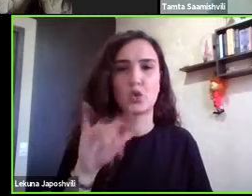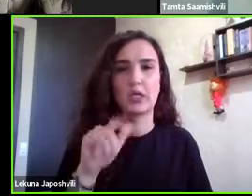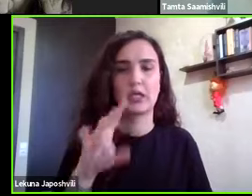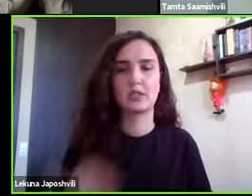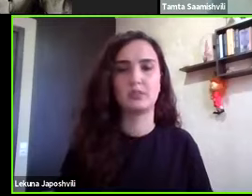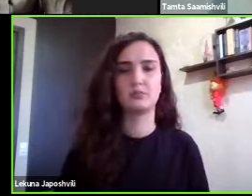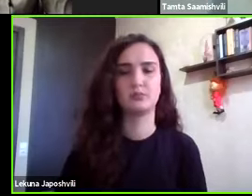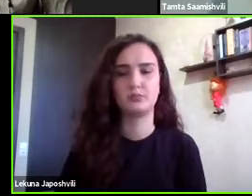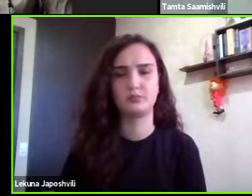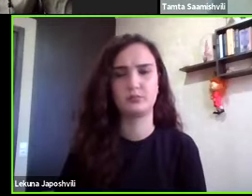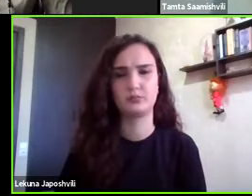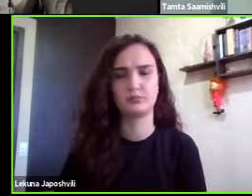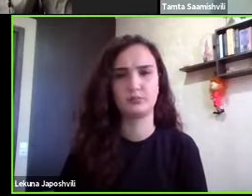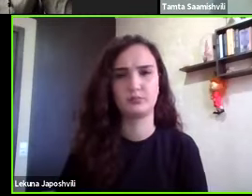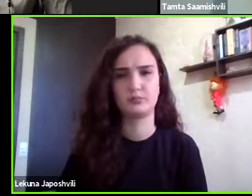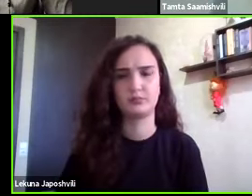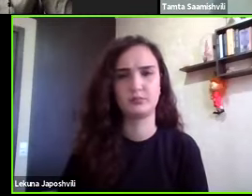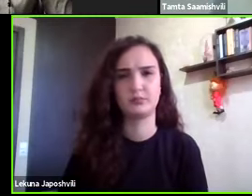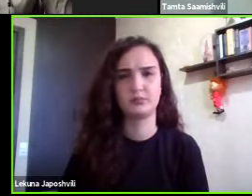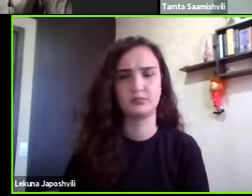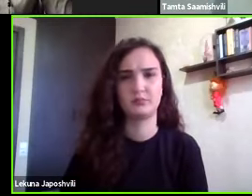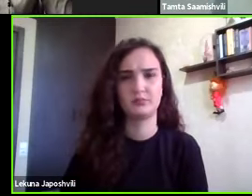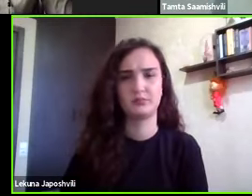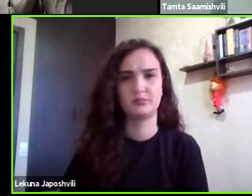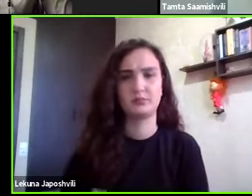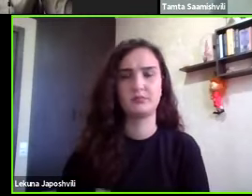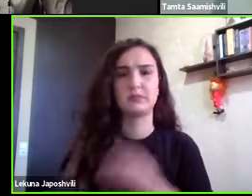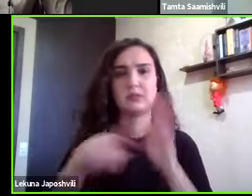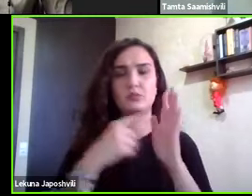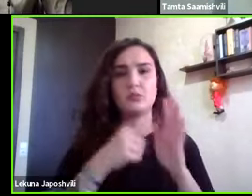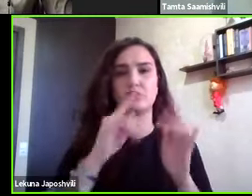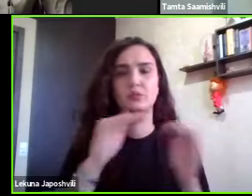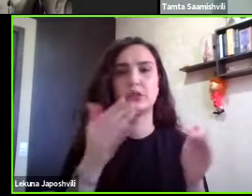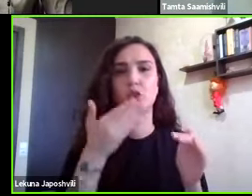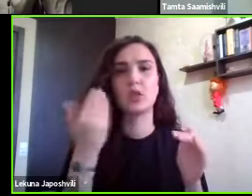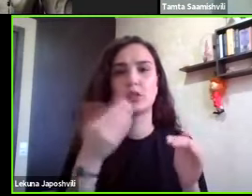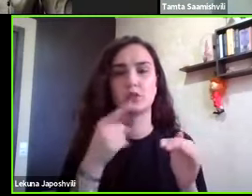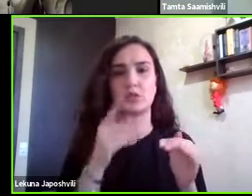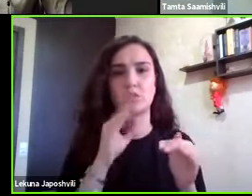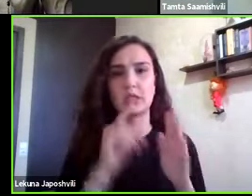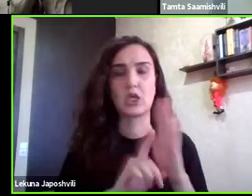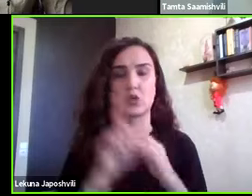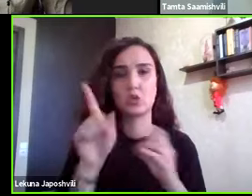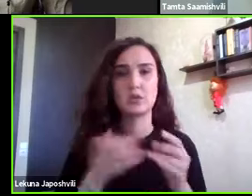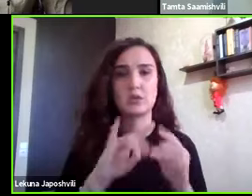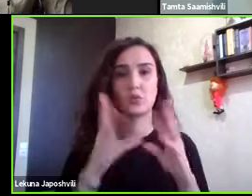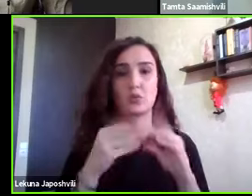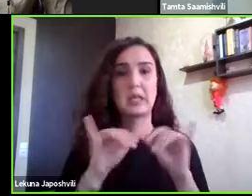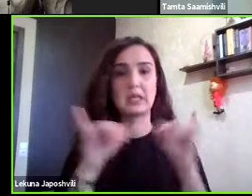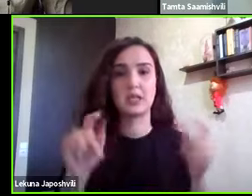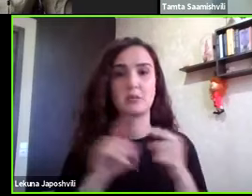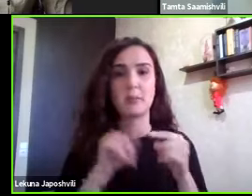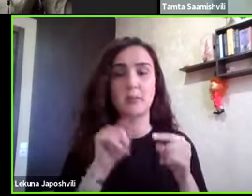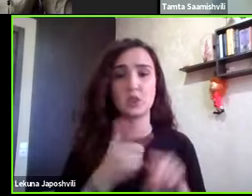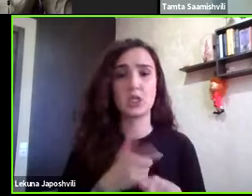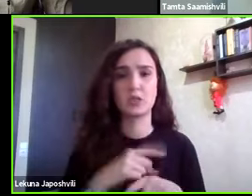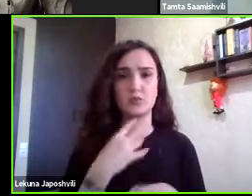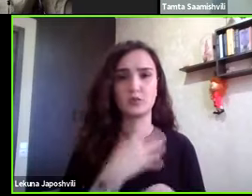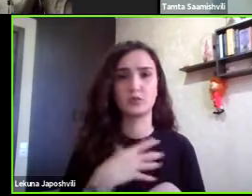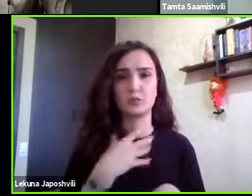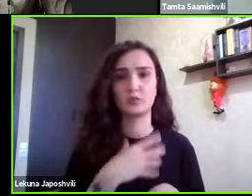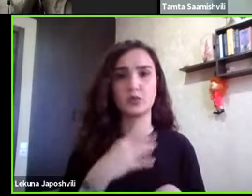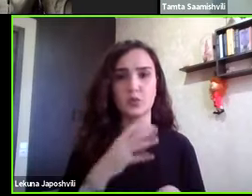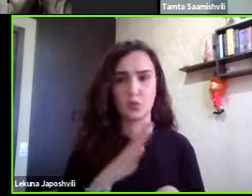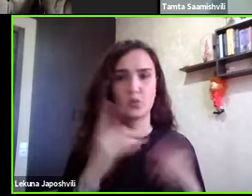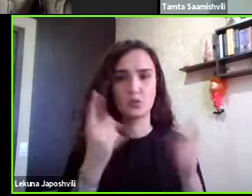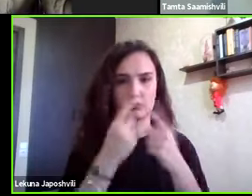ბავშვებს კითხო, ეს საკითხი ბავშვებს გადააქვთ თუ არა იოლად, მე მახსოვს, რომ როდესაც დაიწყო ეს პანდემია, მაშინ ძალიან აქტიურად